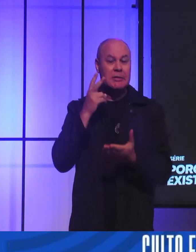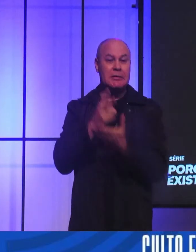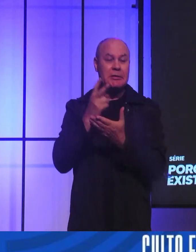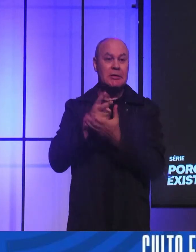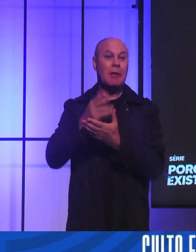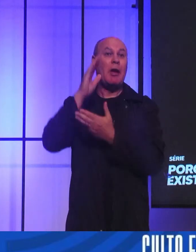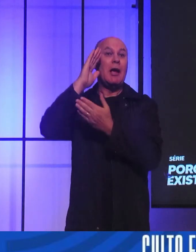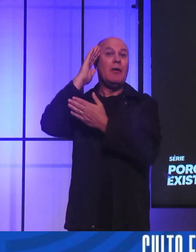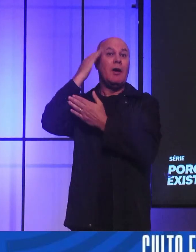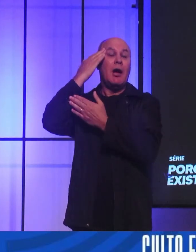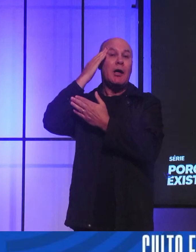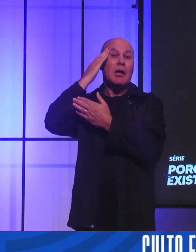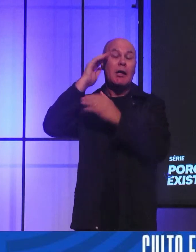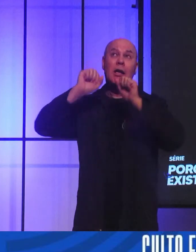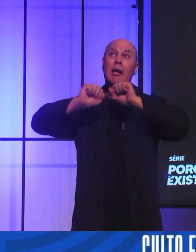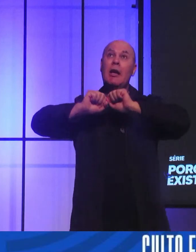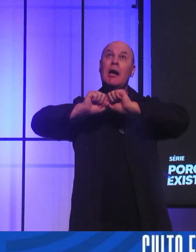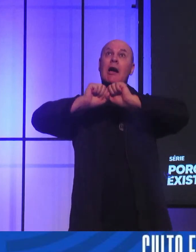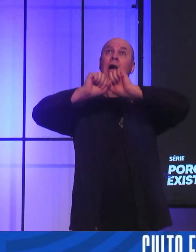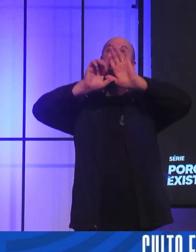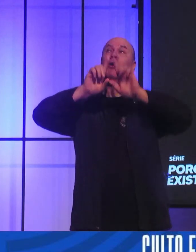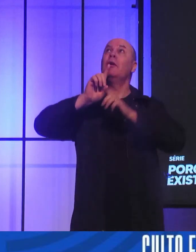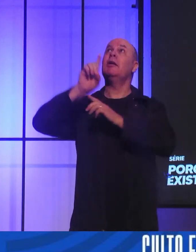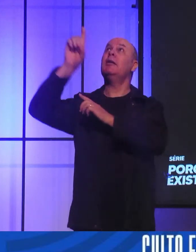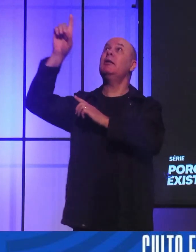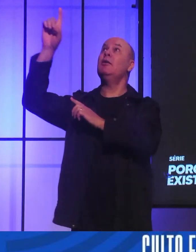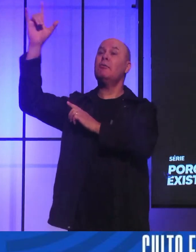o amor de Deus para conosco e